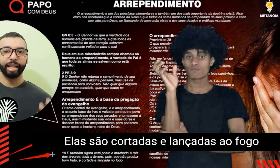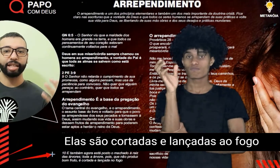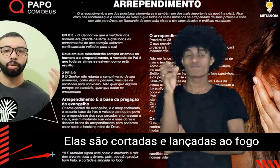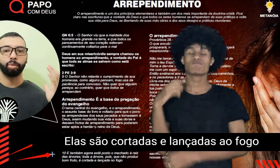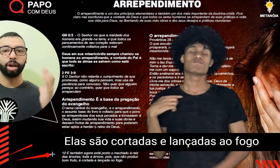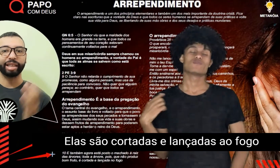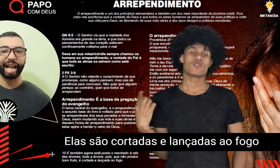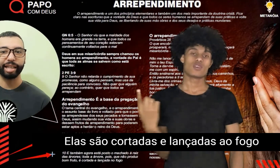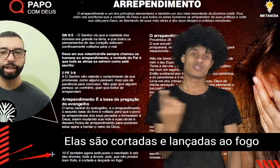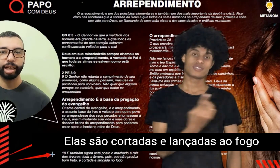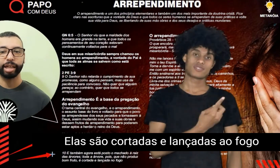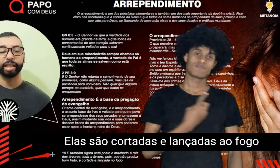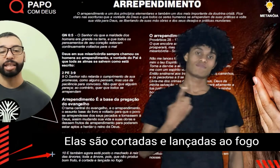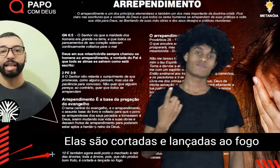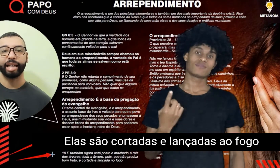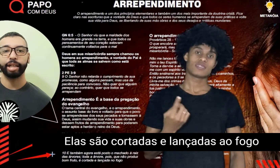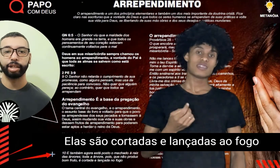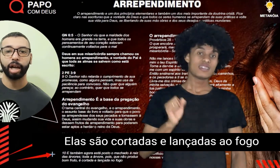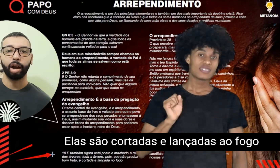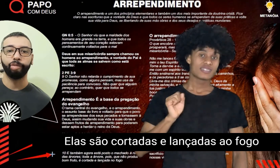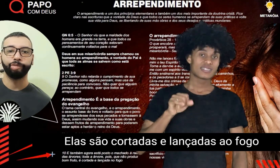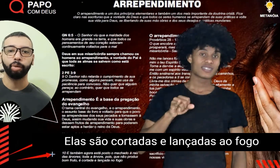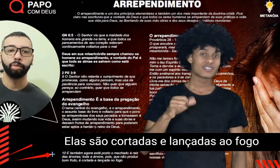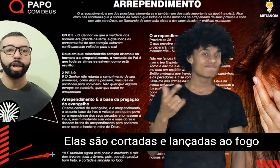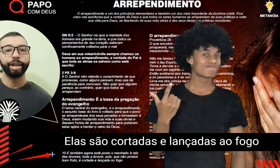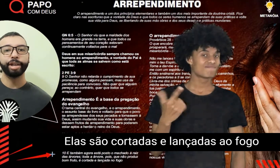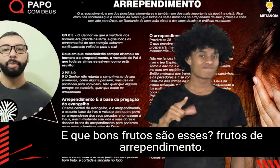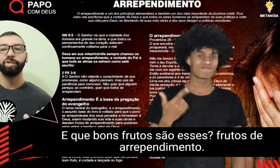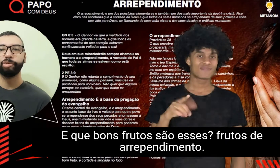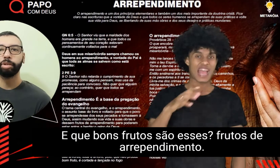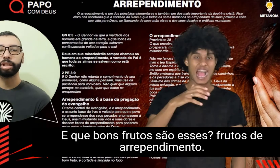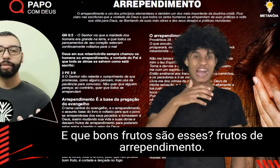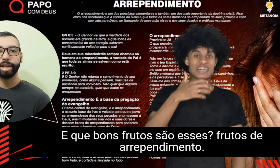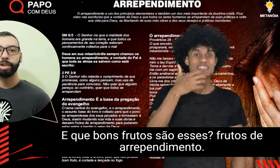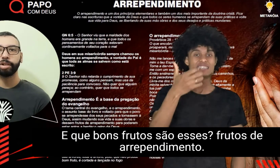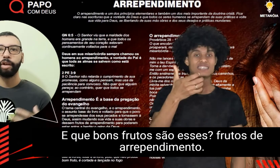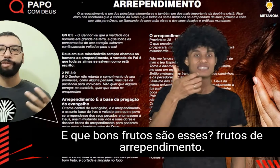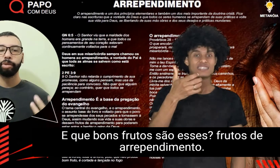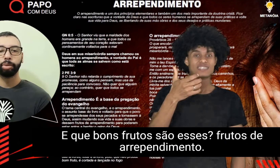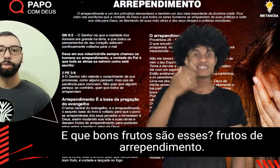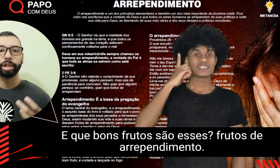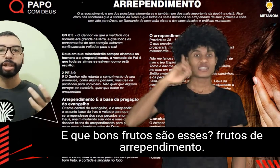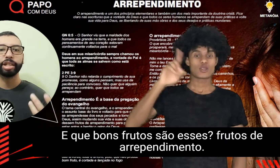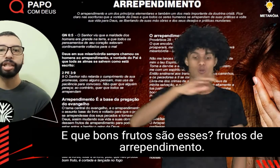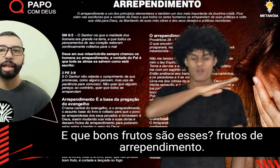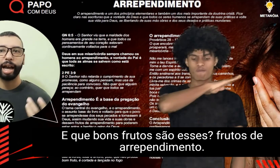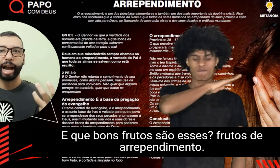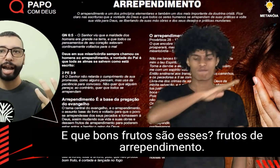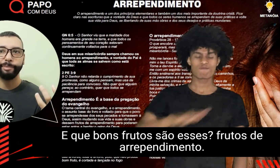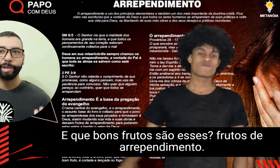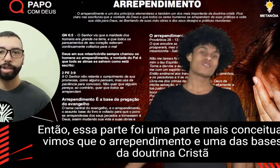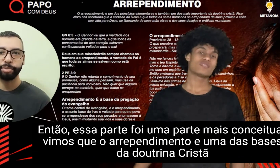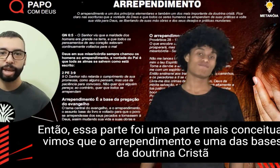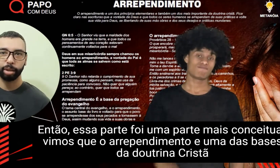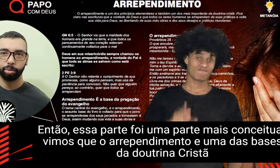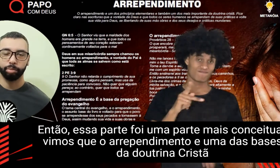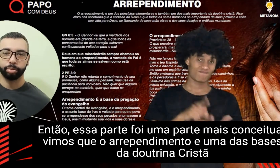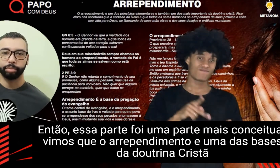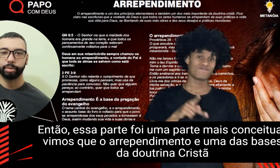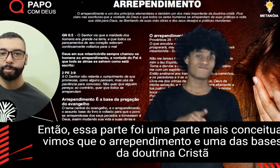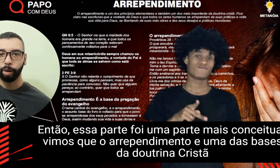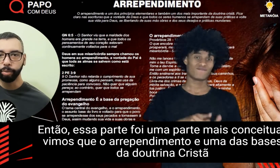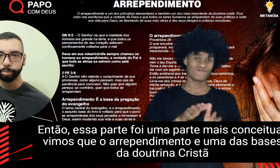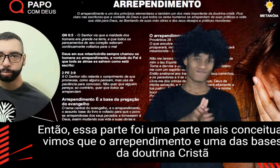frutos, elas são cortadas e lançadas ao fogo. E que bons frutos são esses? Frutos de